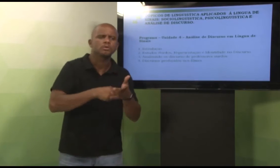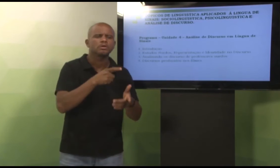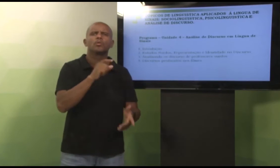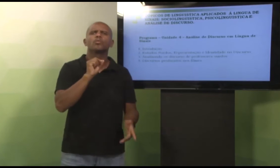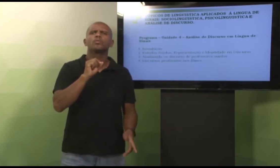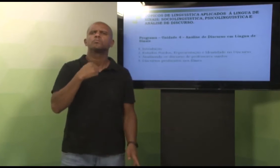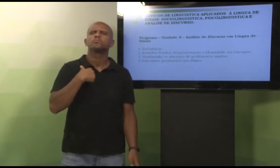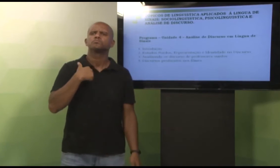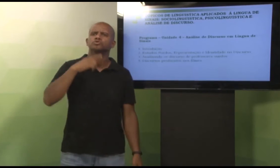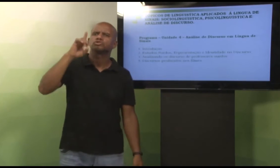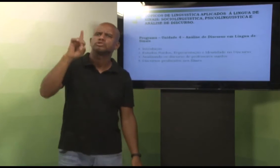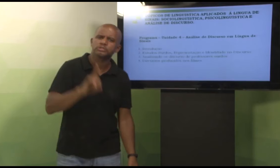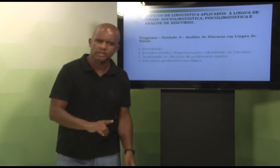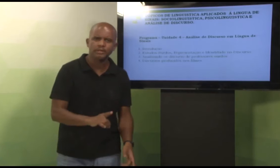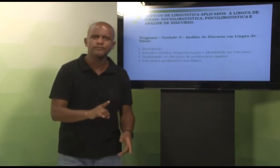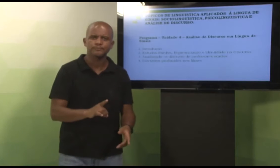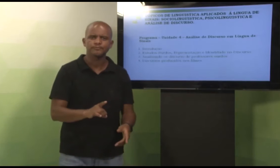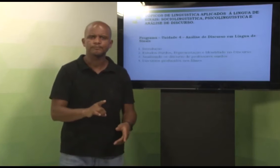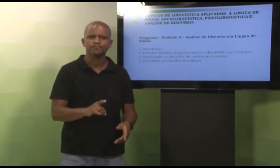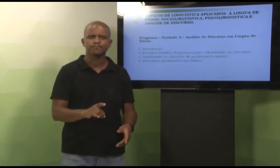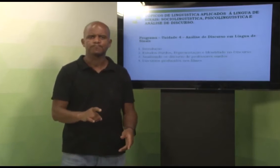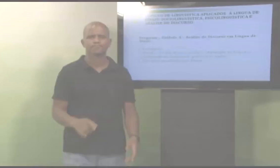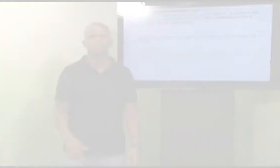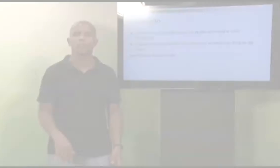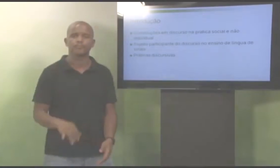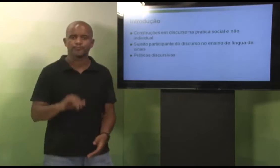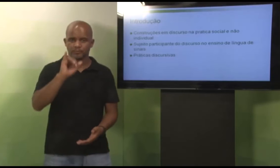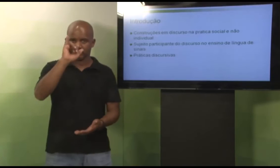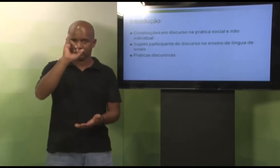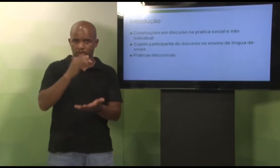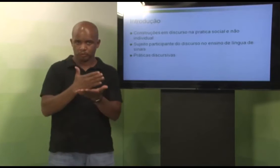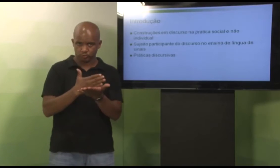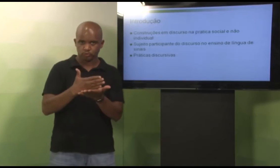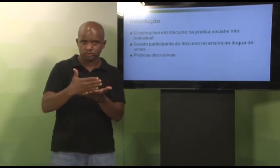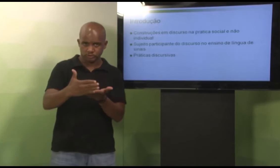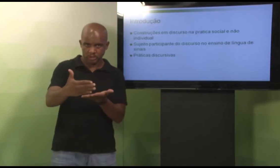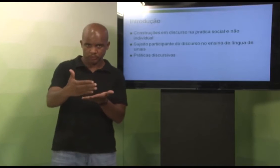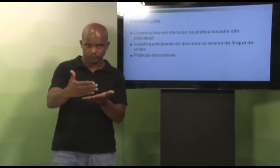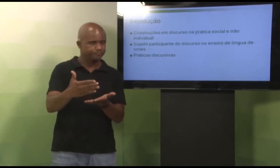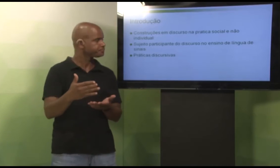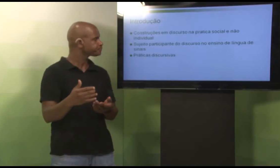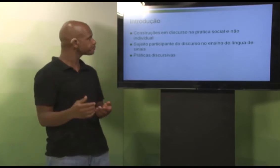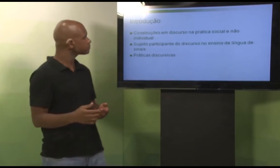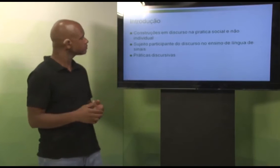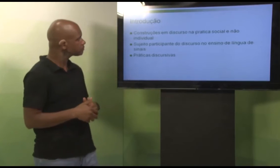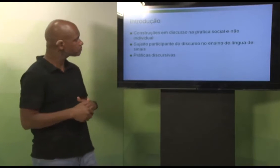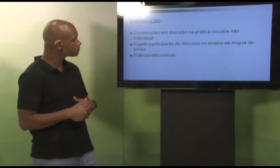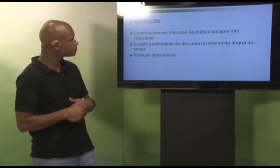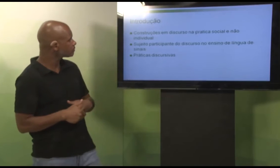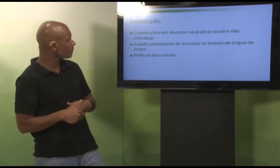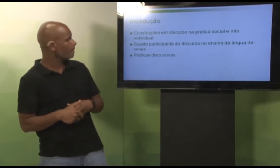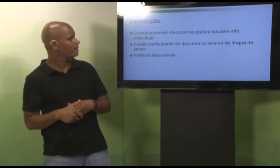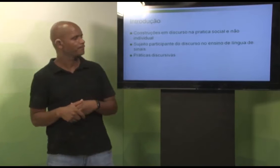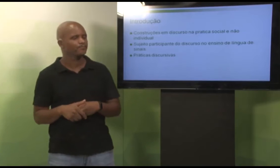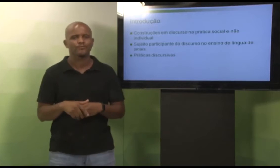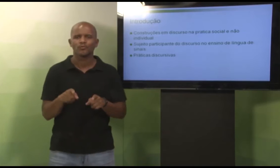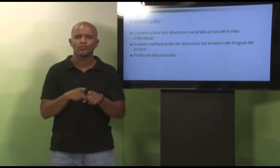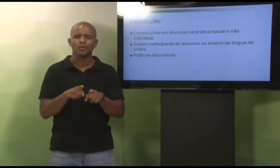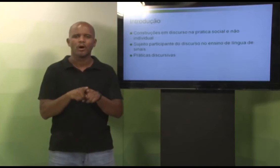anseio, as lutas, os direitos a partir dessas análises. Então, agora daremos início.